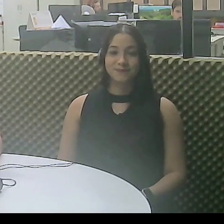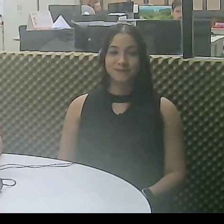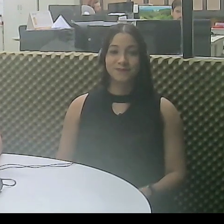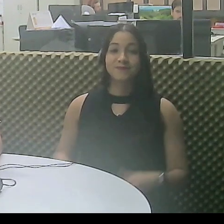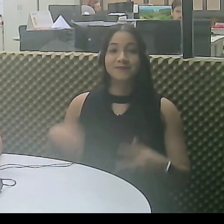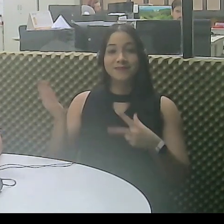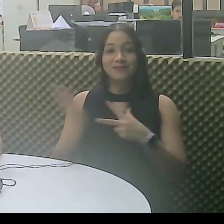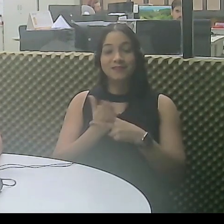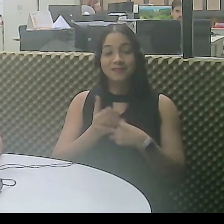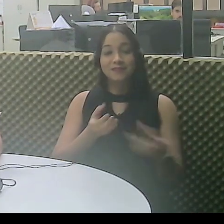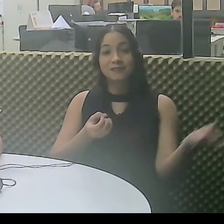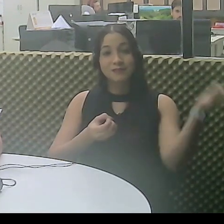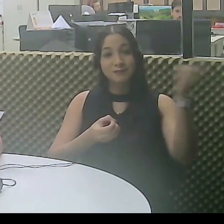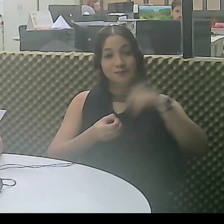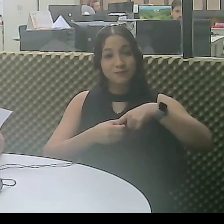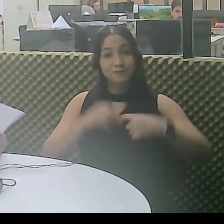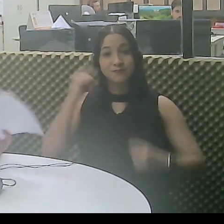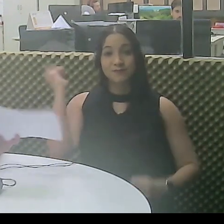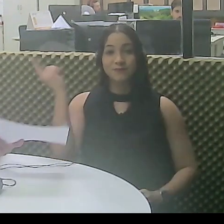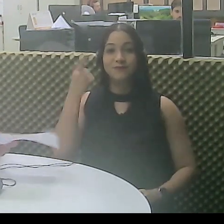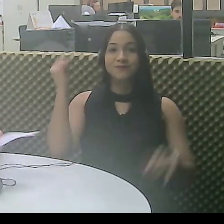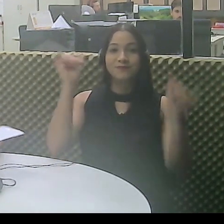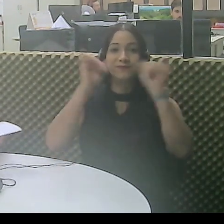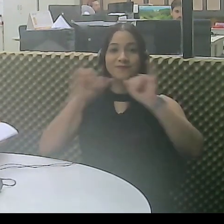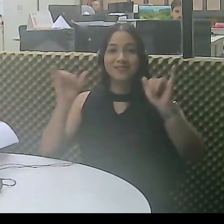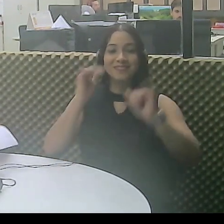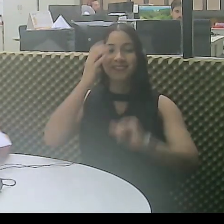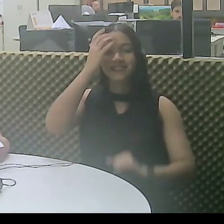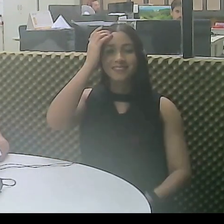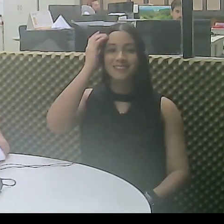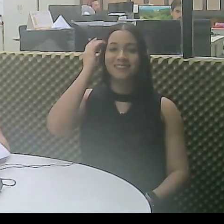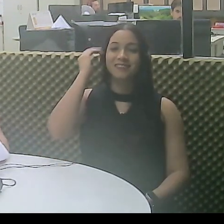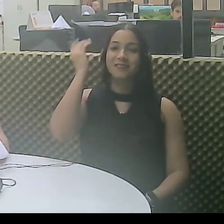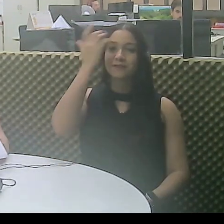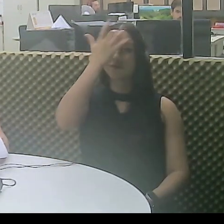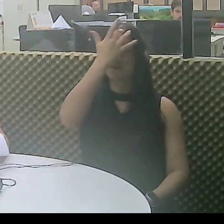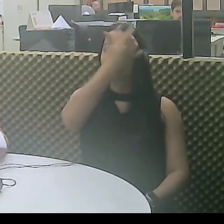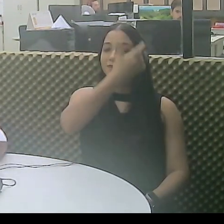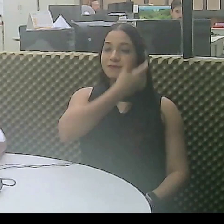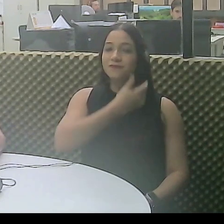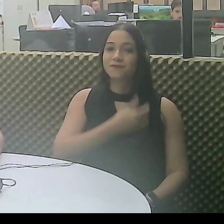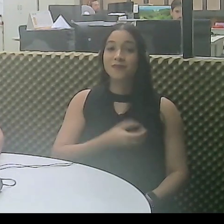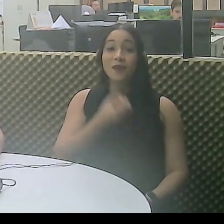vamos para um rápido intervalo e Logo voltamos com o giro de notícias